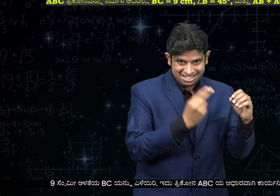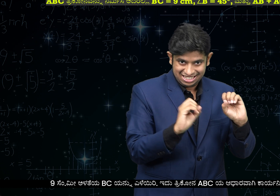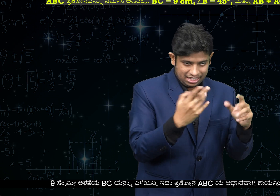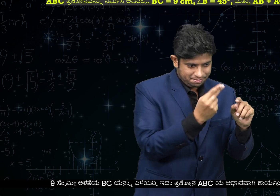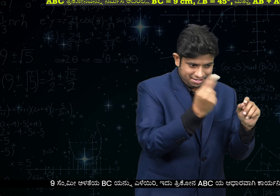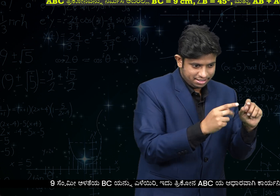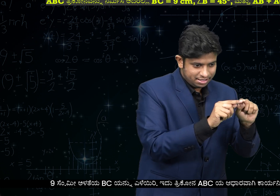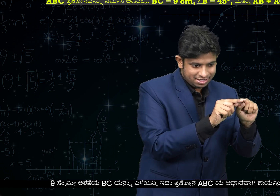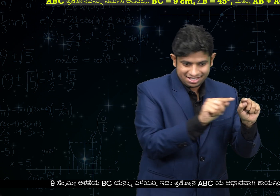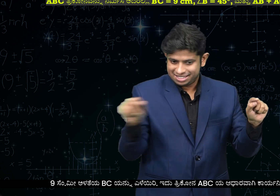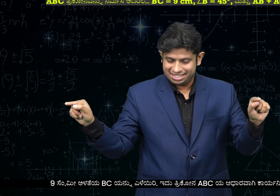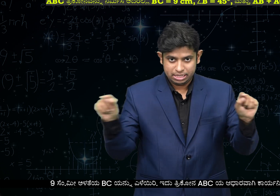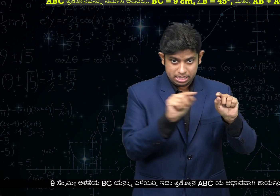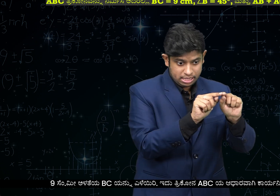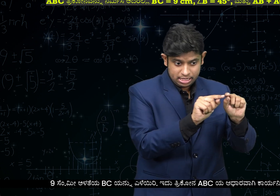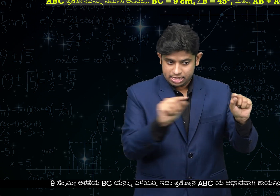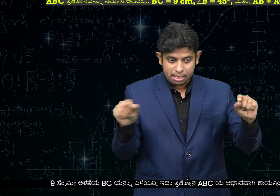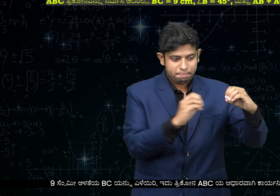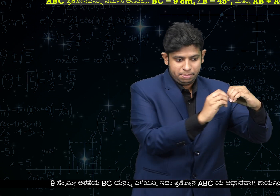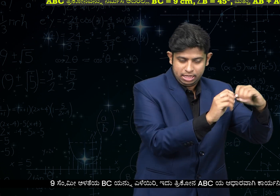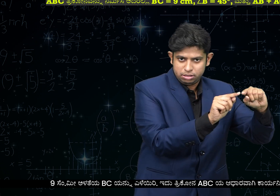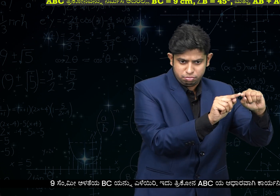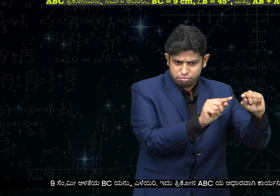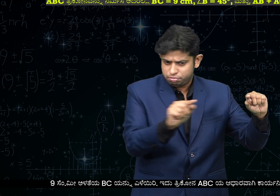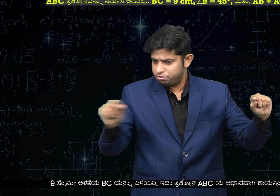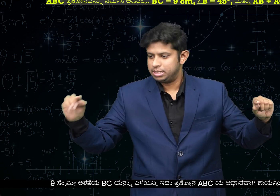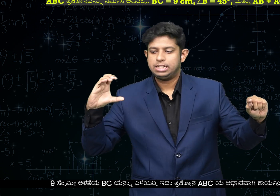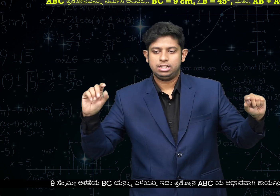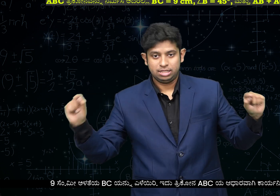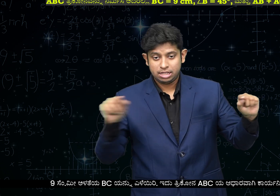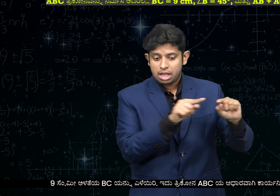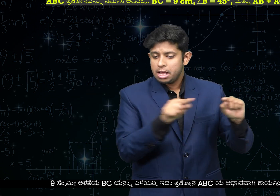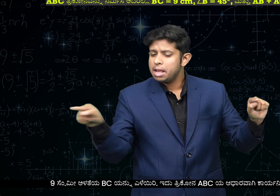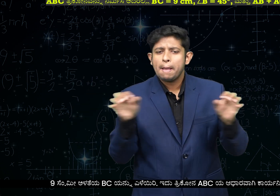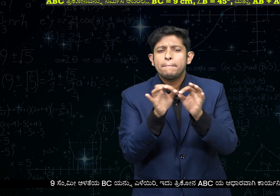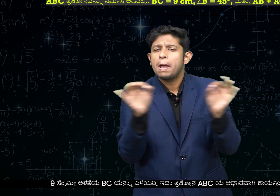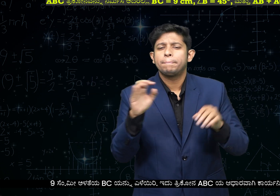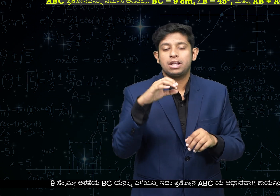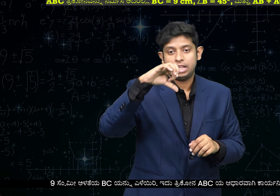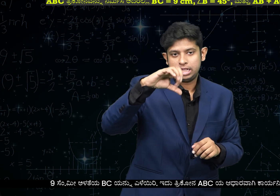ಅಳತೆಯ ಬಿಸಿಯನ್ನು ಎಳೆಯಿರಿ. ಇದು ತ್ರಿಕೋನ ಎಬಿಸಿಯ ಆಧಾರವಾಗಿ ಕಾರ್ಯನಿರ್ವಹಿಸುತ್ತದೆ.